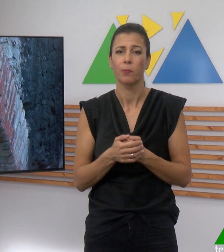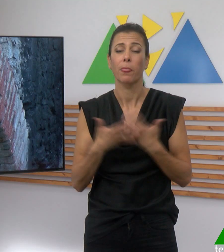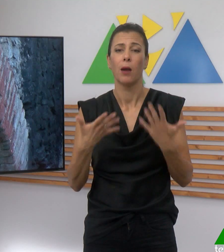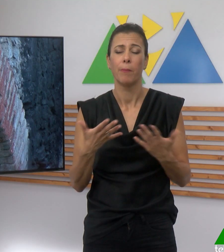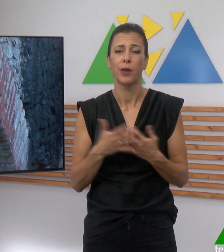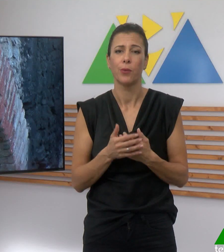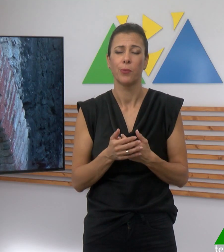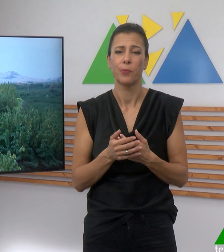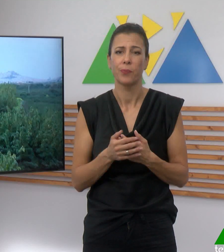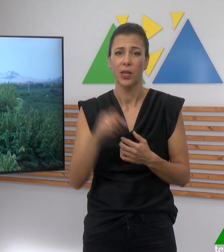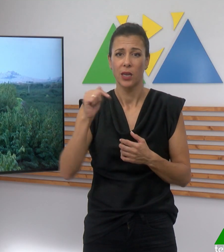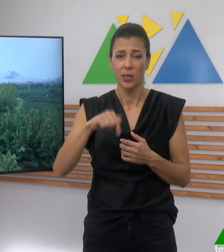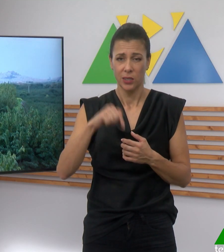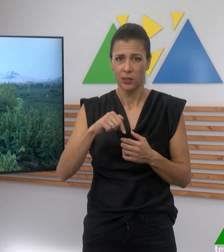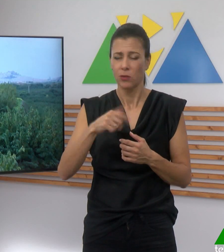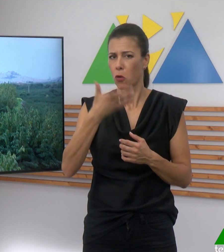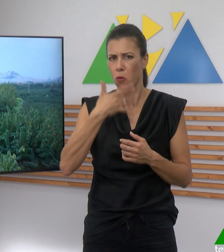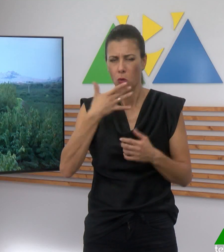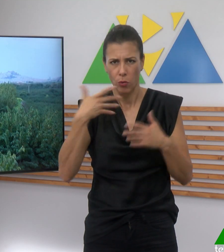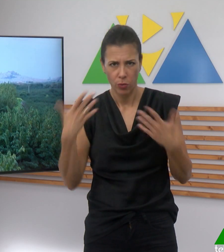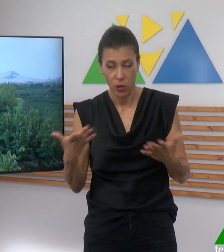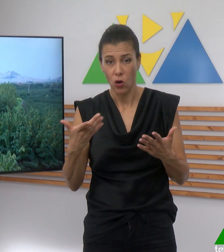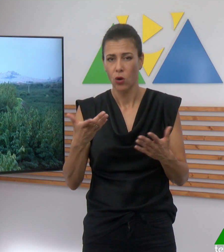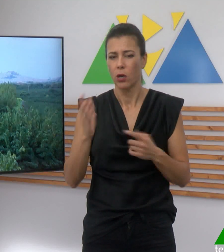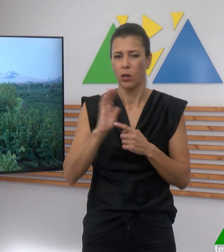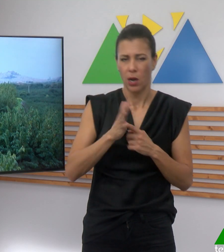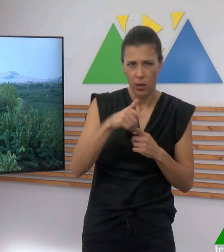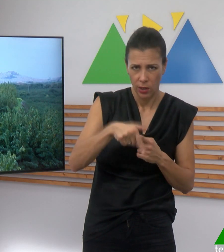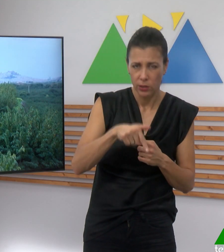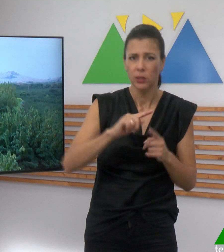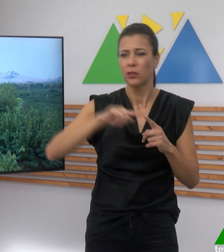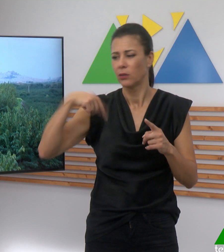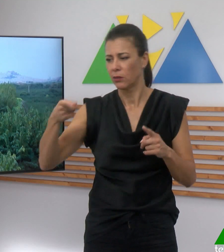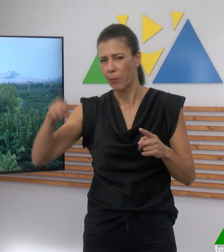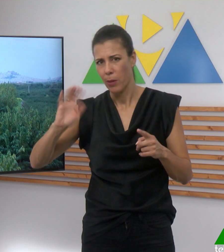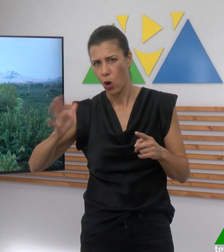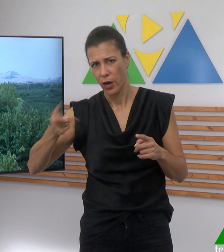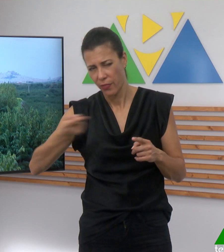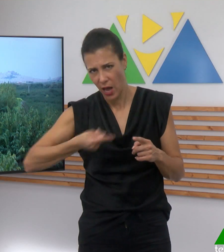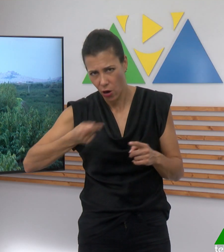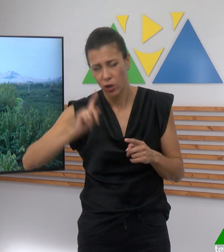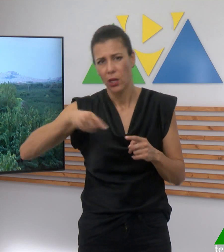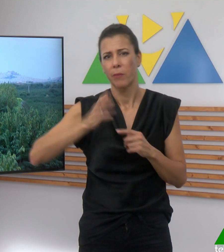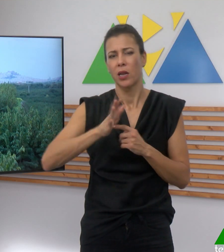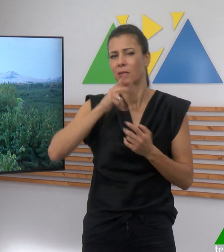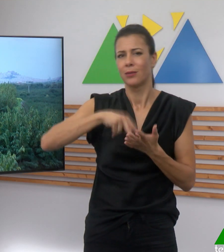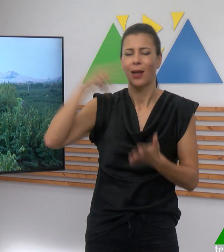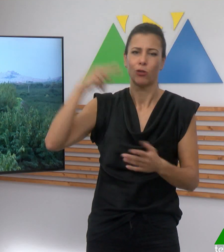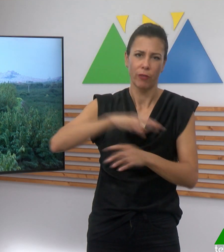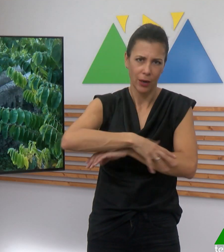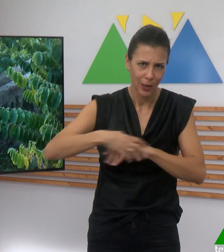que este pago Se conoció con el pago del molino de liña con el pago del molino del arroz con el pago del zto del gato con el pago del cabón es